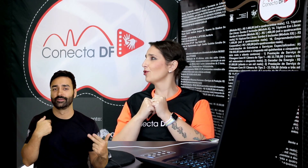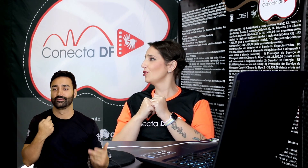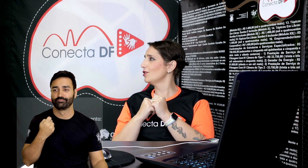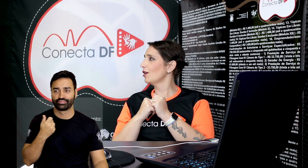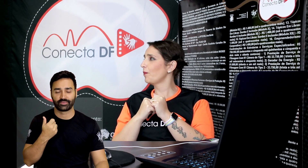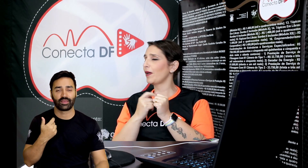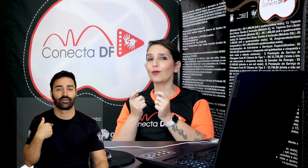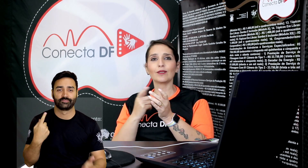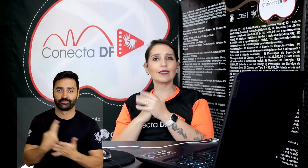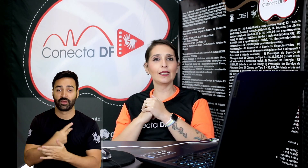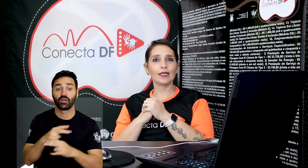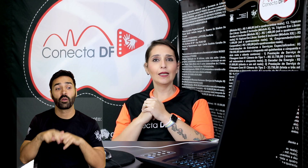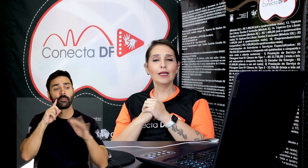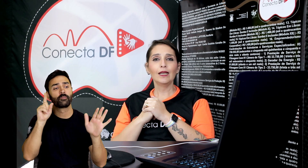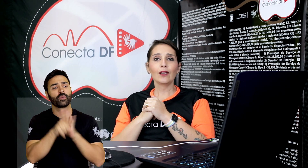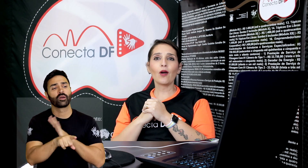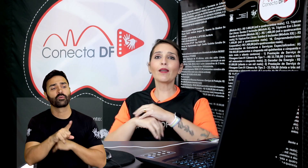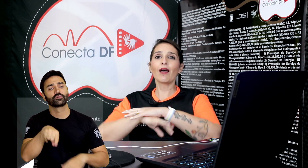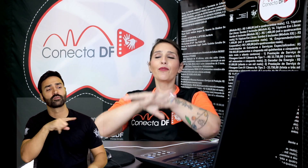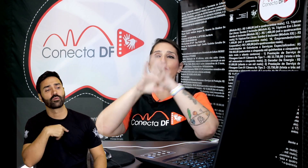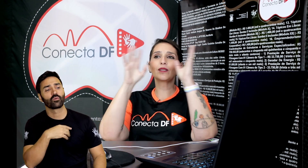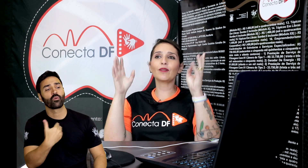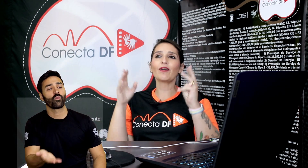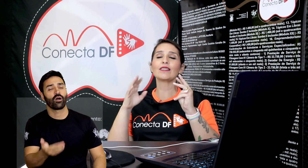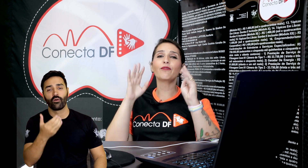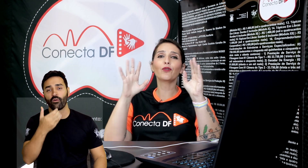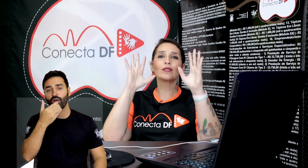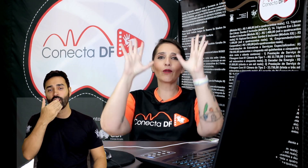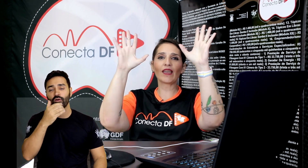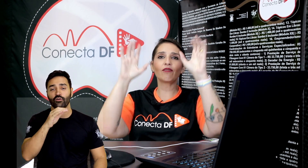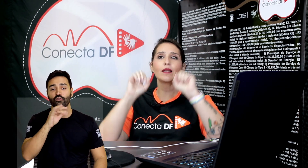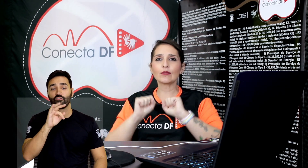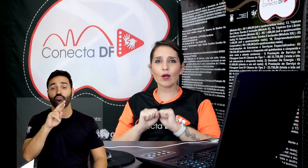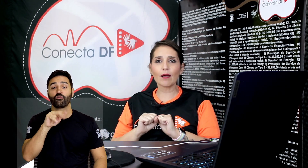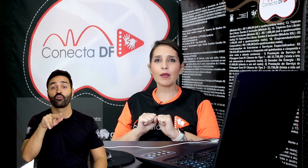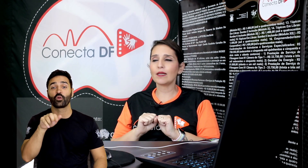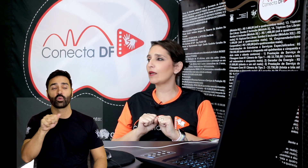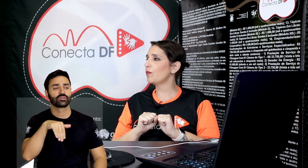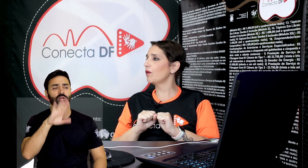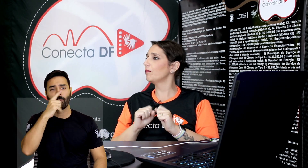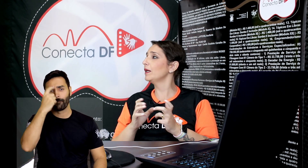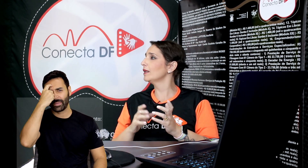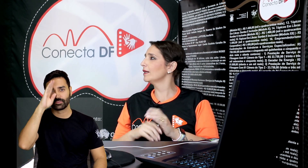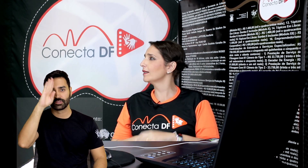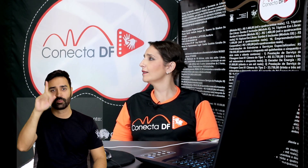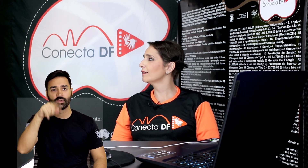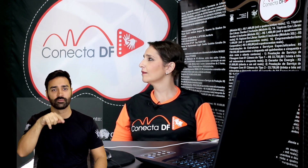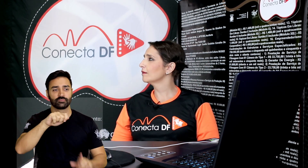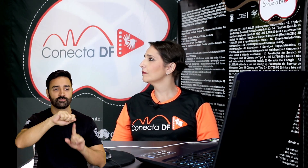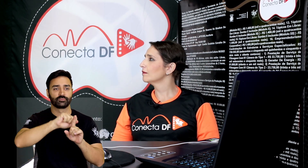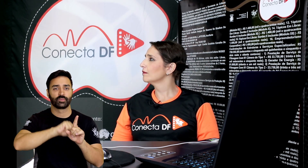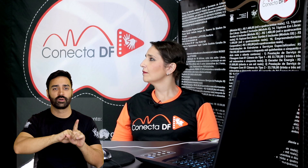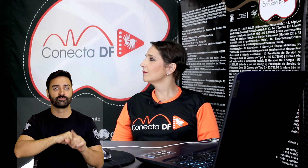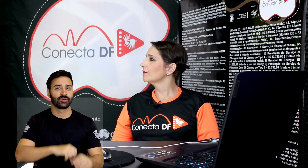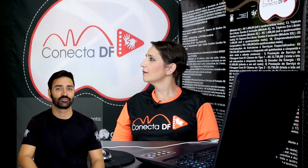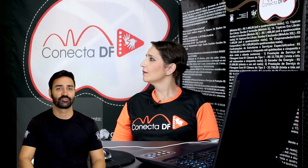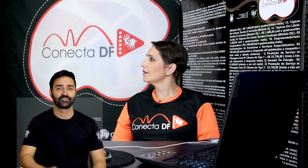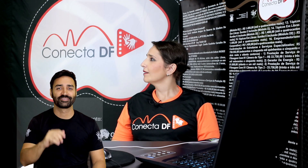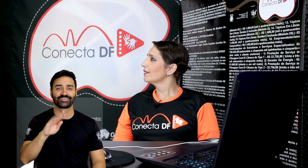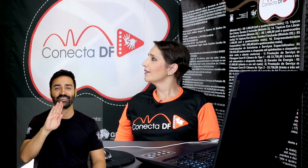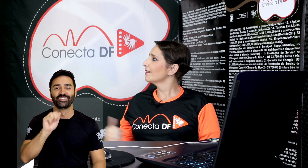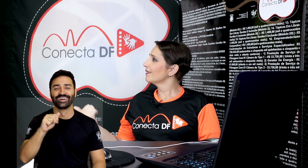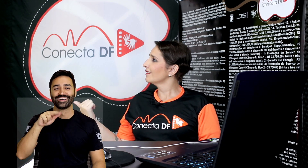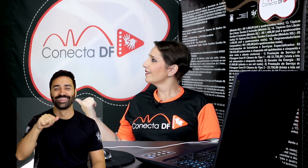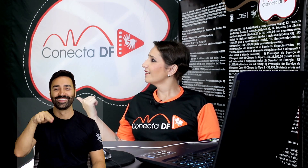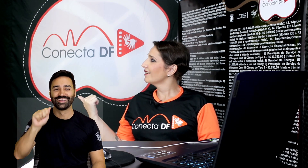alunos de hoje em dia, eu pergunto assim, qual que é a fruta? Quando fala assim, fruta, o que vem na sua cabeça? Aí o povo, banana.